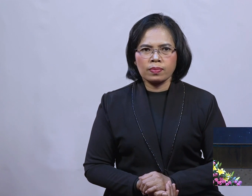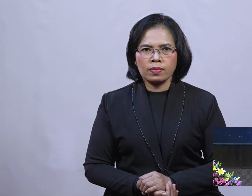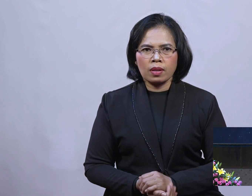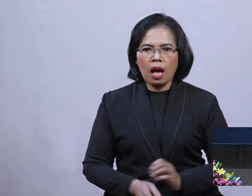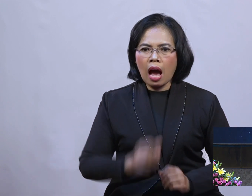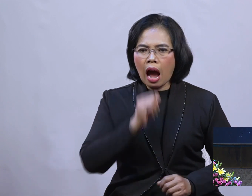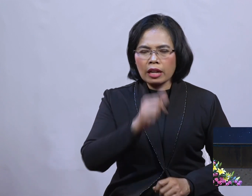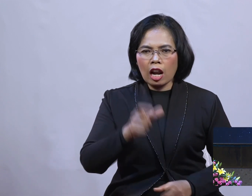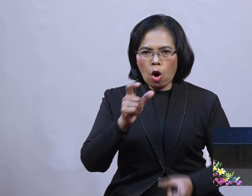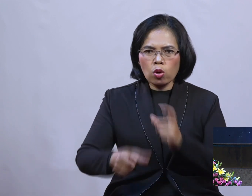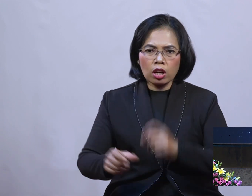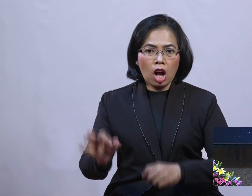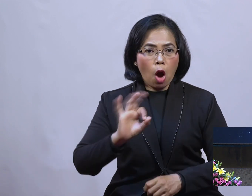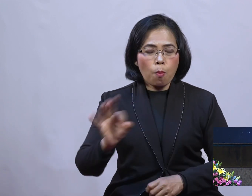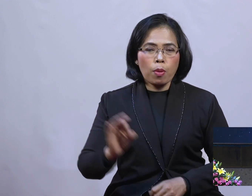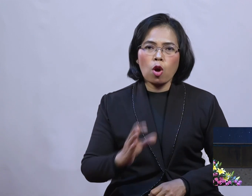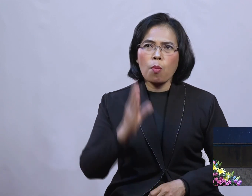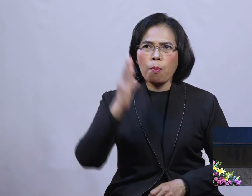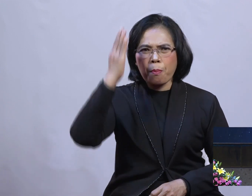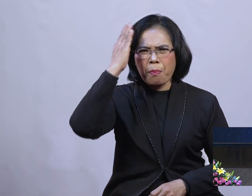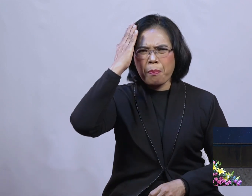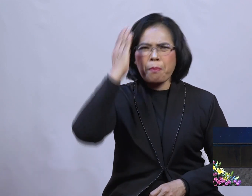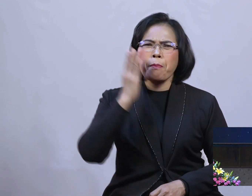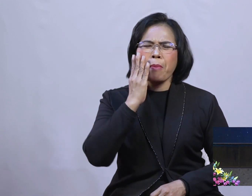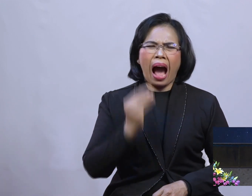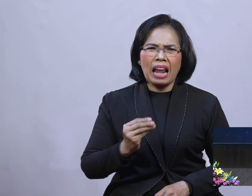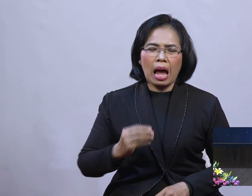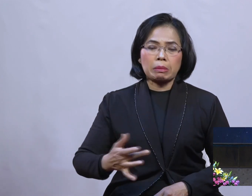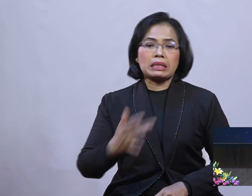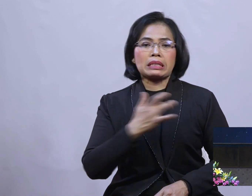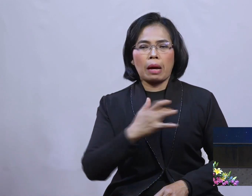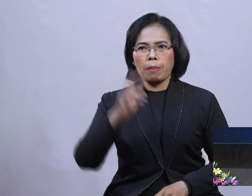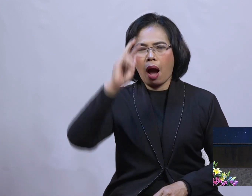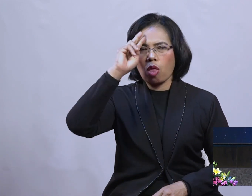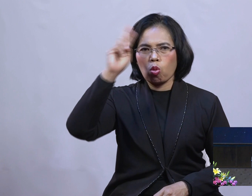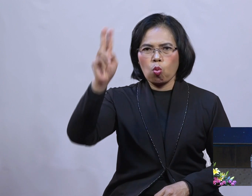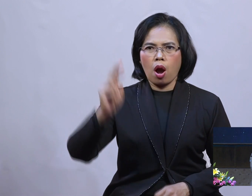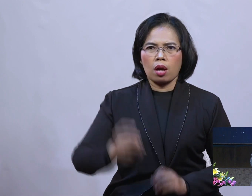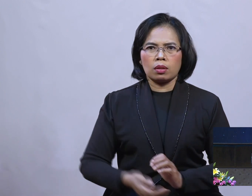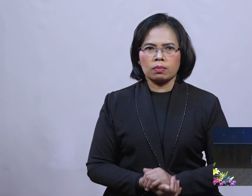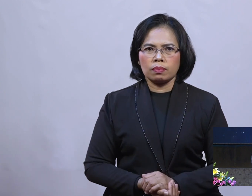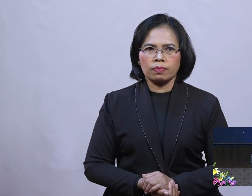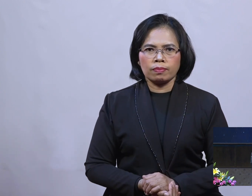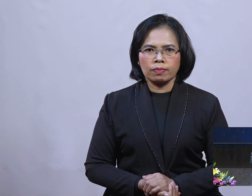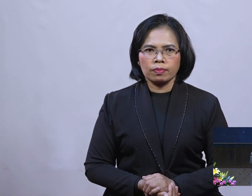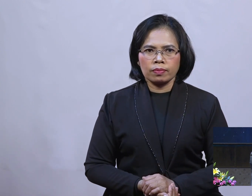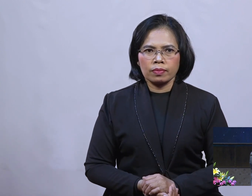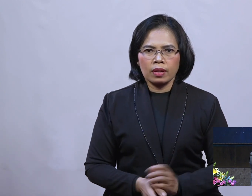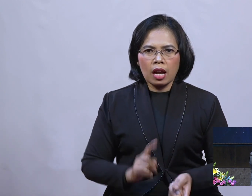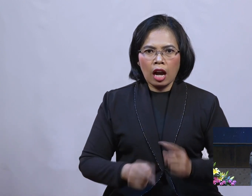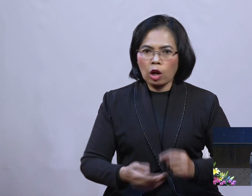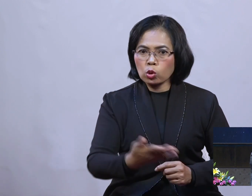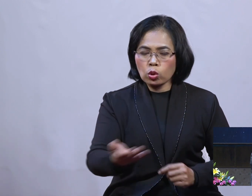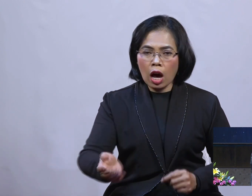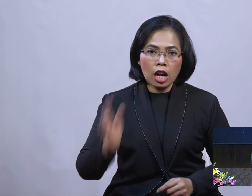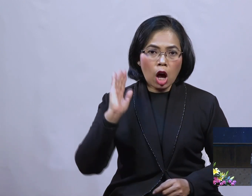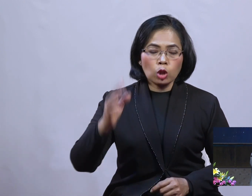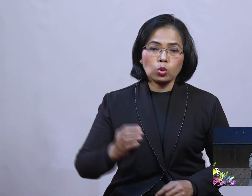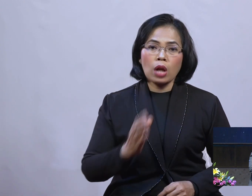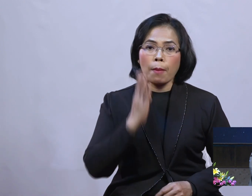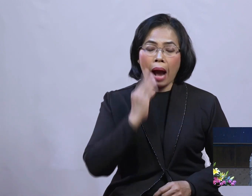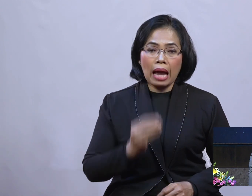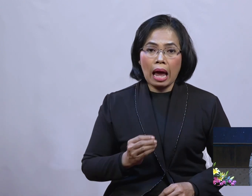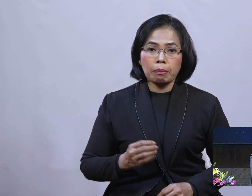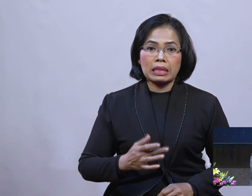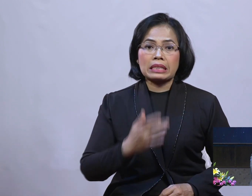CO2 orang-orang yang belum mengalami jamahan Tuhan kasih Kristus ada pribadi yang sempurna manusia Hai lewat kita sudah mengalami jamahan dan kasih Kristus